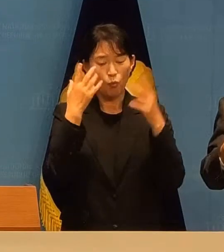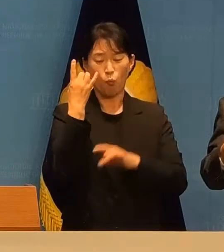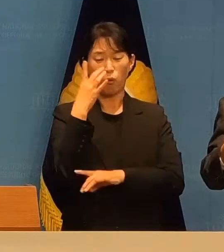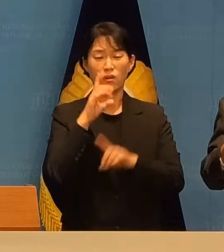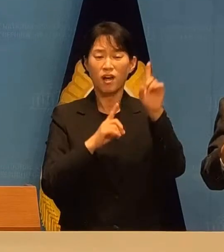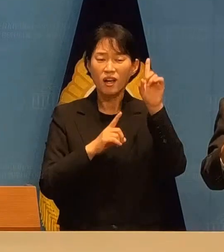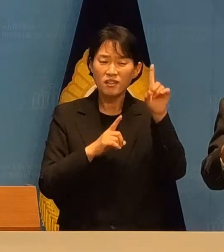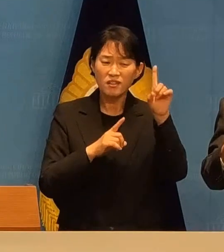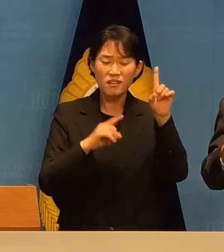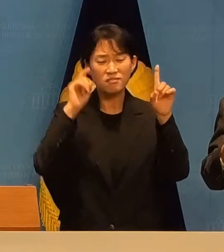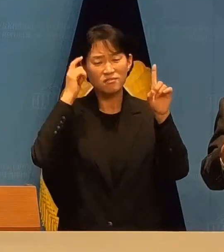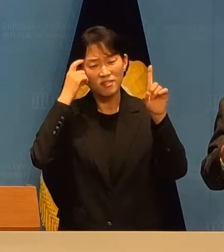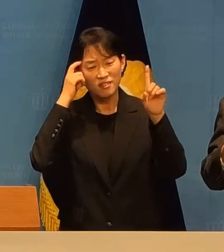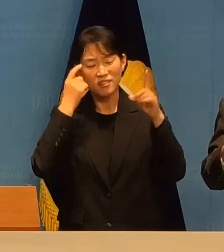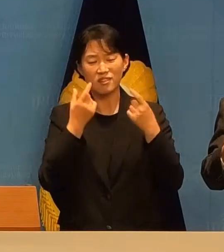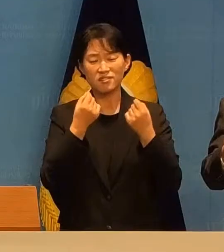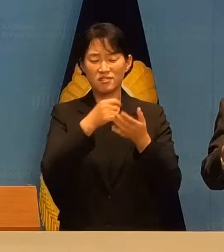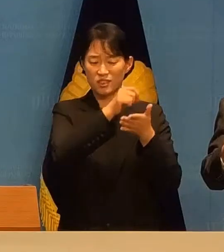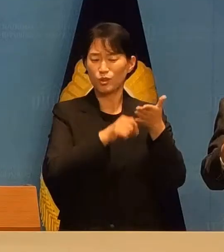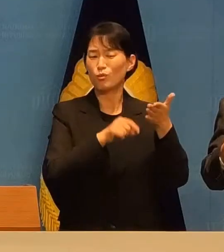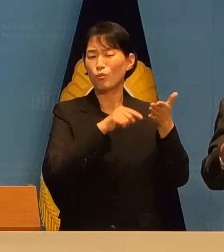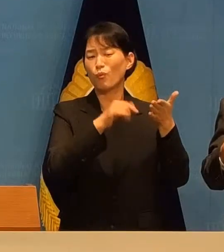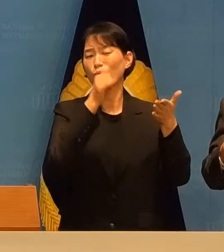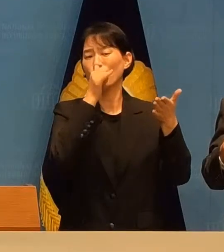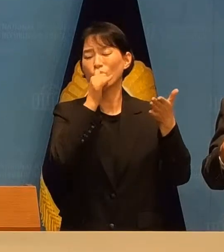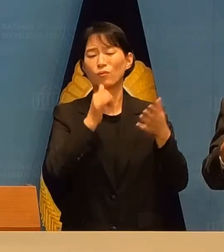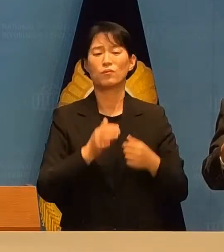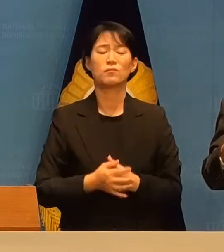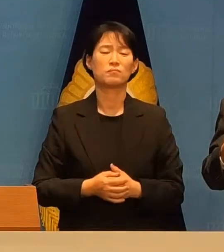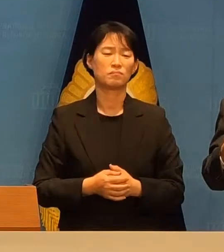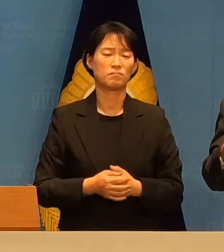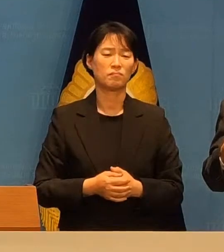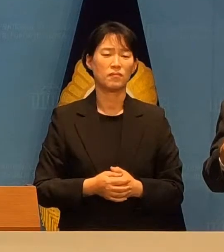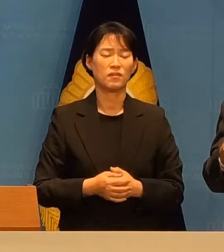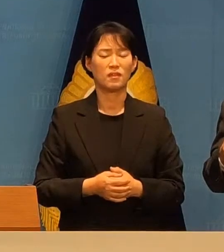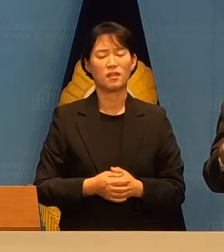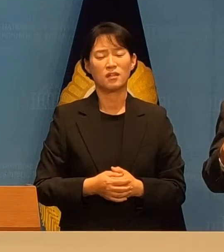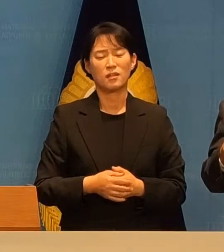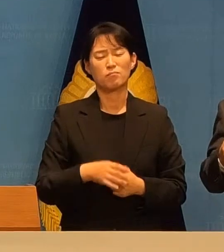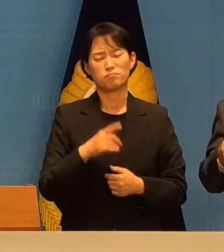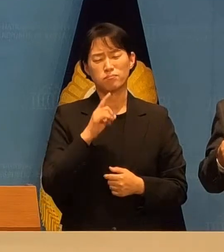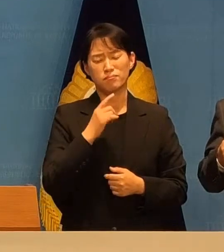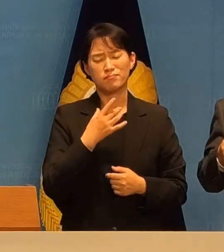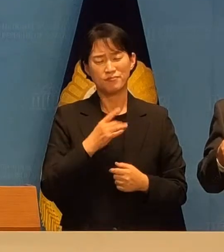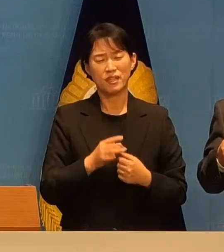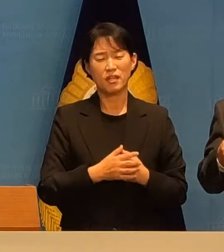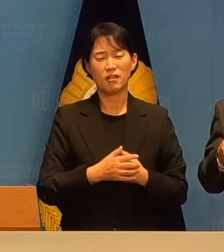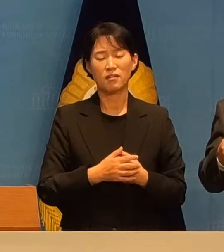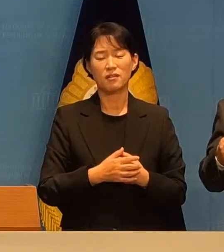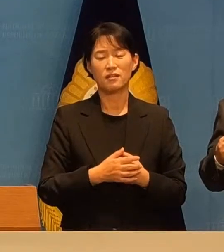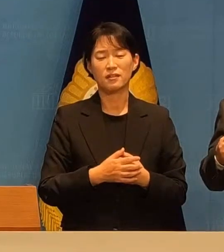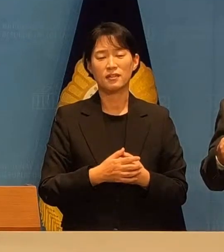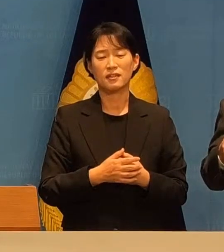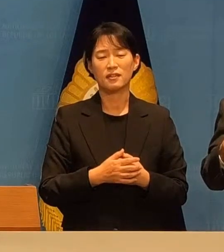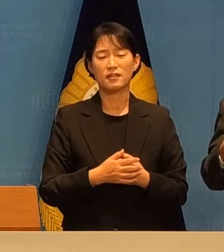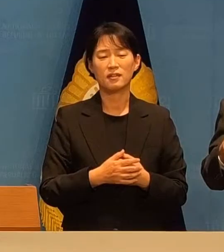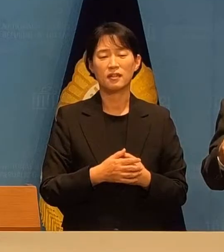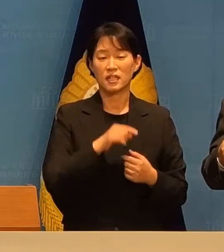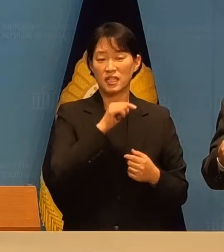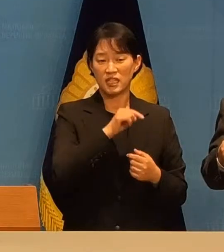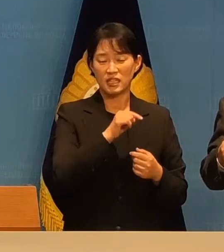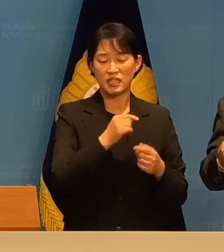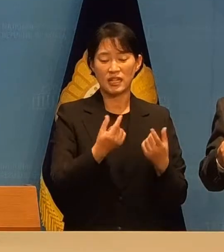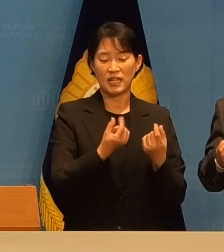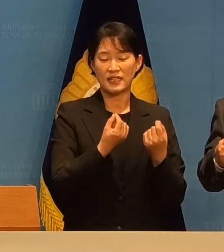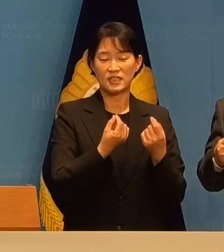하나다라고 연상되는 기록을 가지고 있습니다. 물론 최원효, 안성묵 공저로